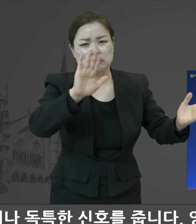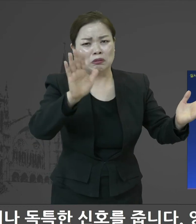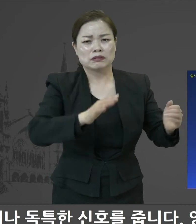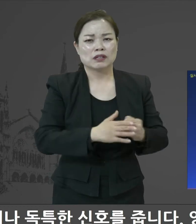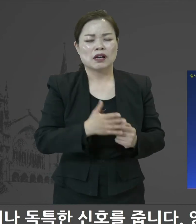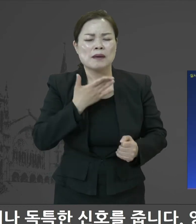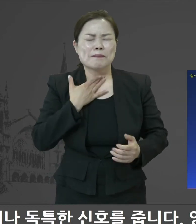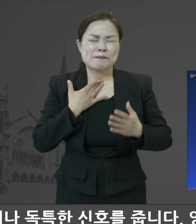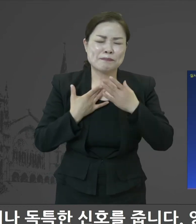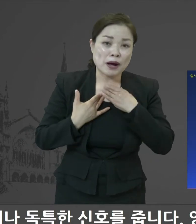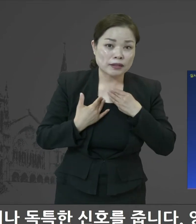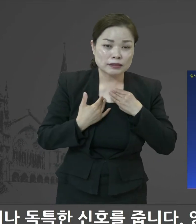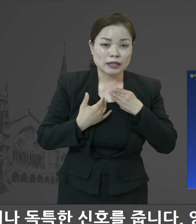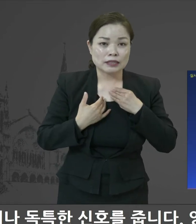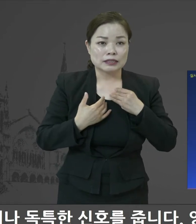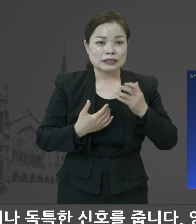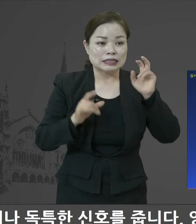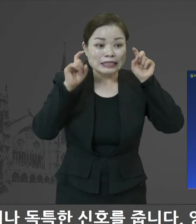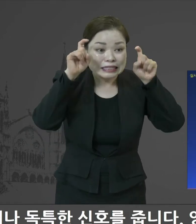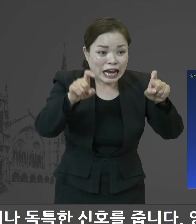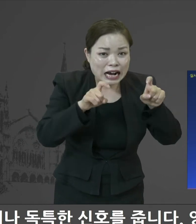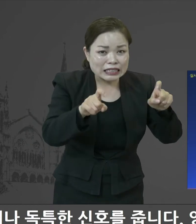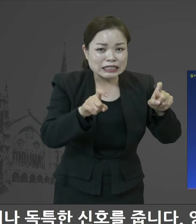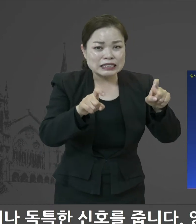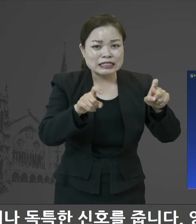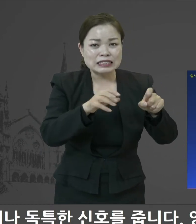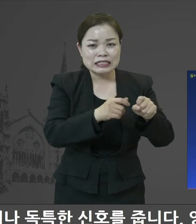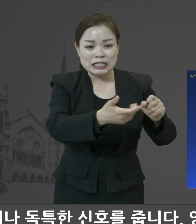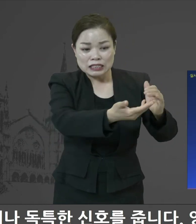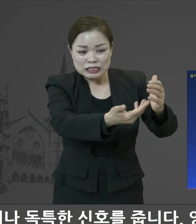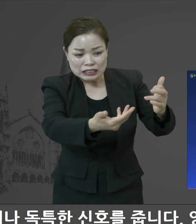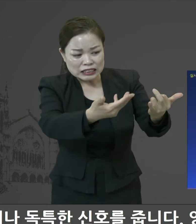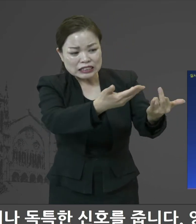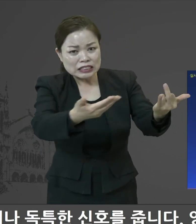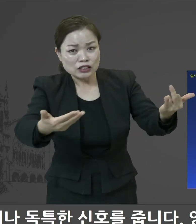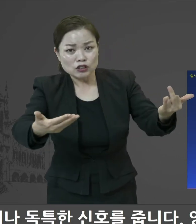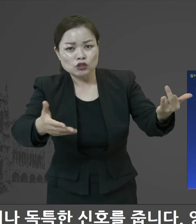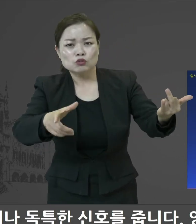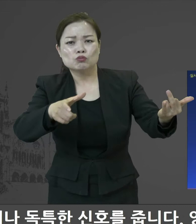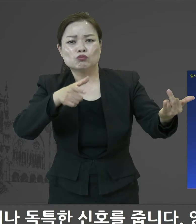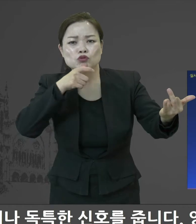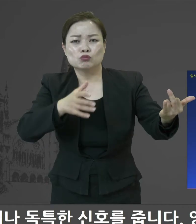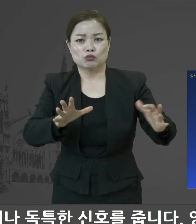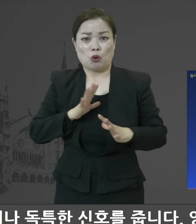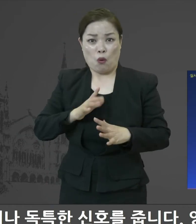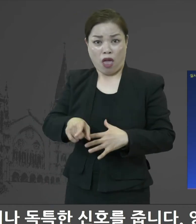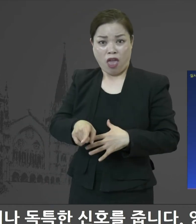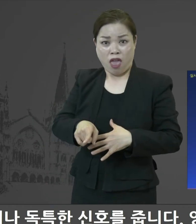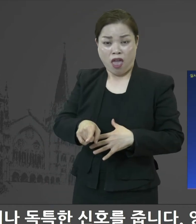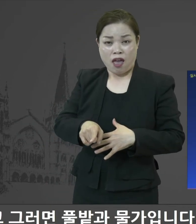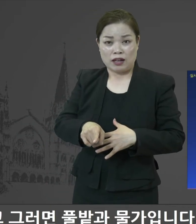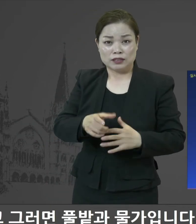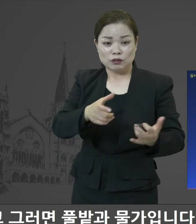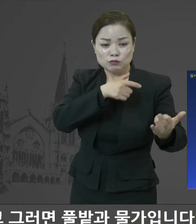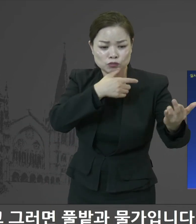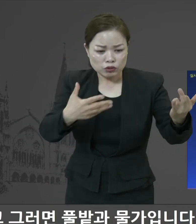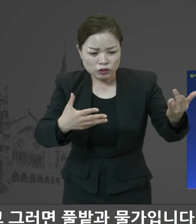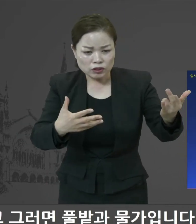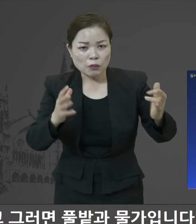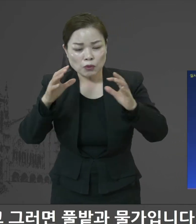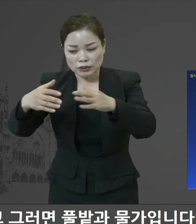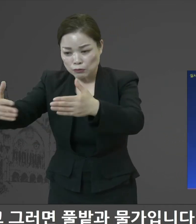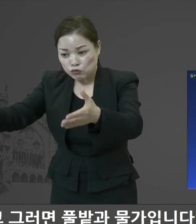목이 말라도 양은 아무리 얕아도 흐르는 물은 무서워하는 게 양의 특징입니다. 그래서 물을 만나면